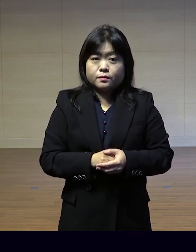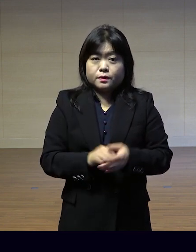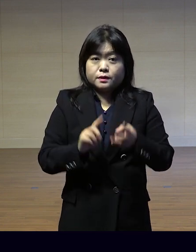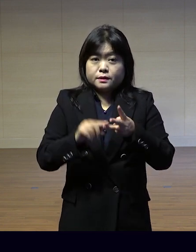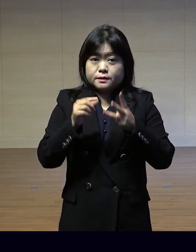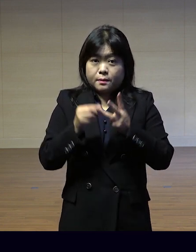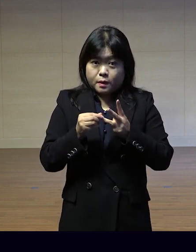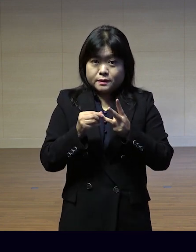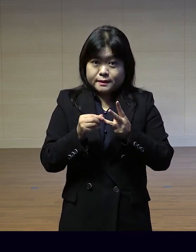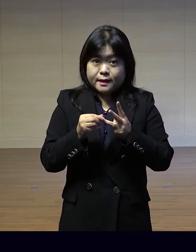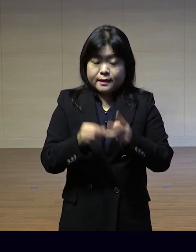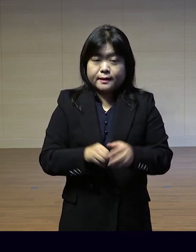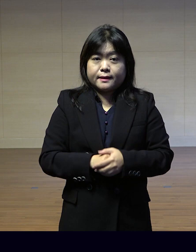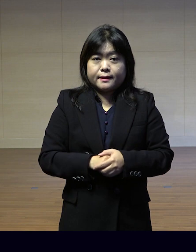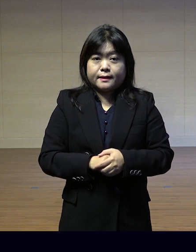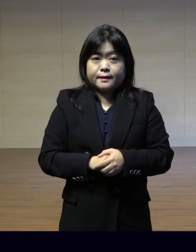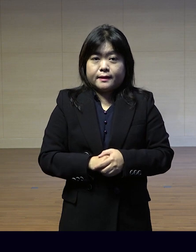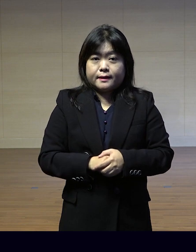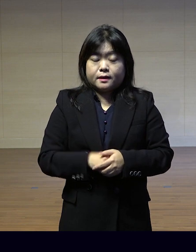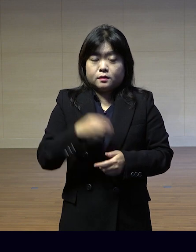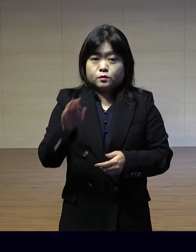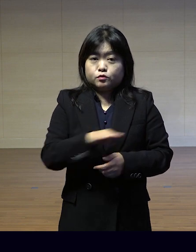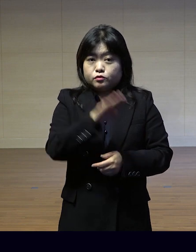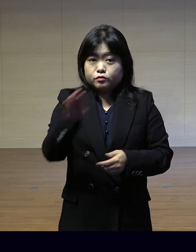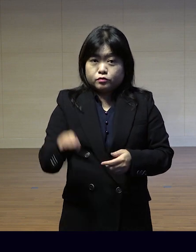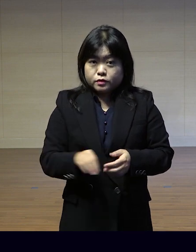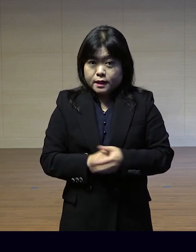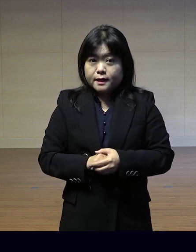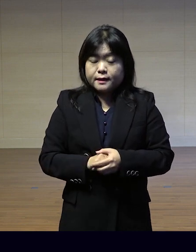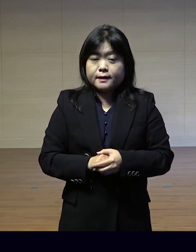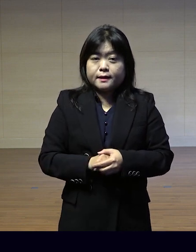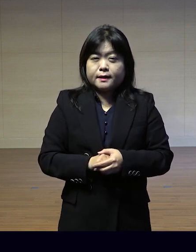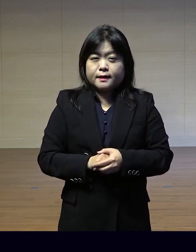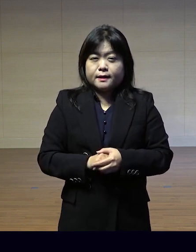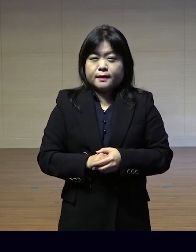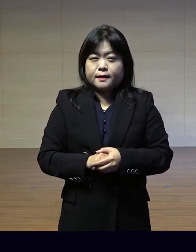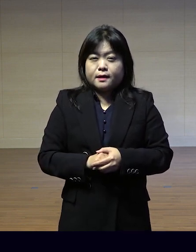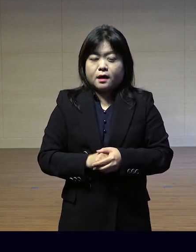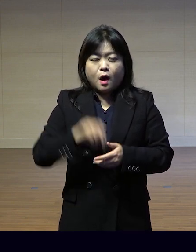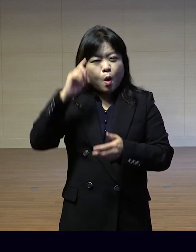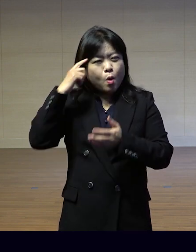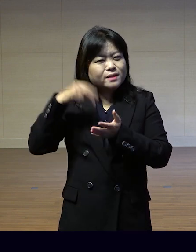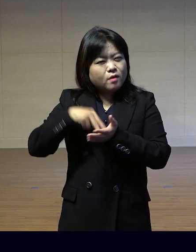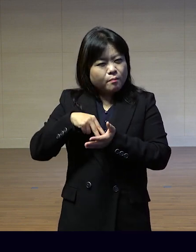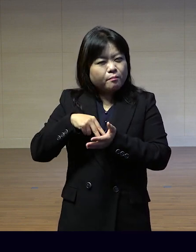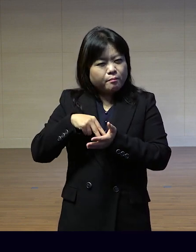그 다음에 이제 우리가 관념론,